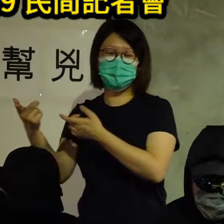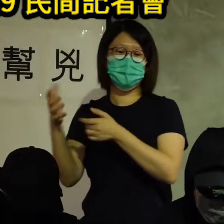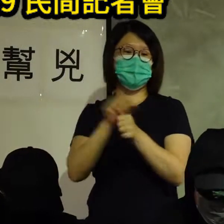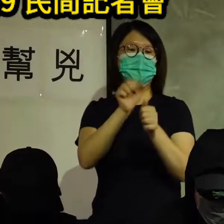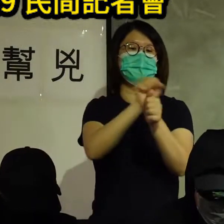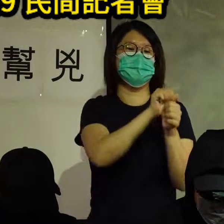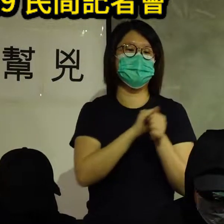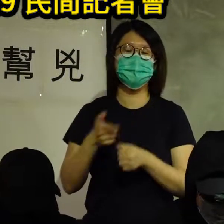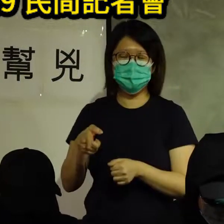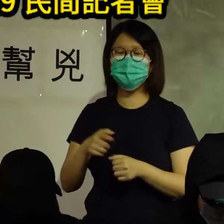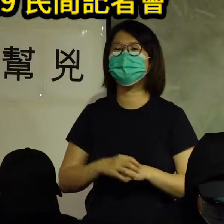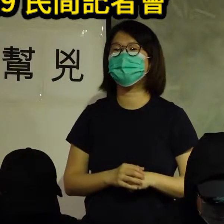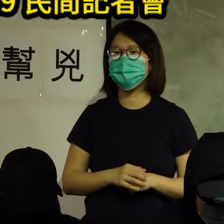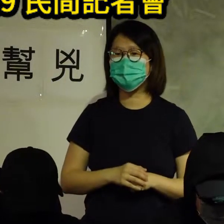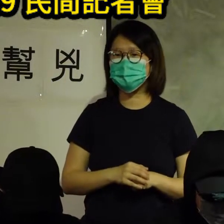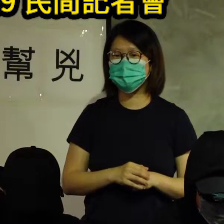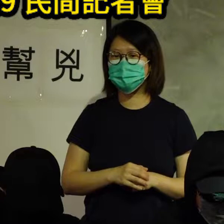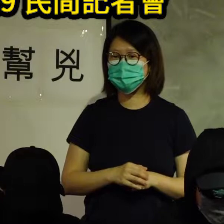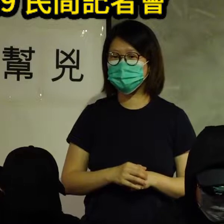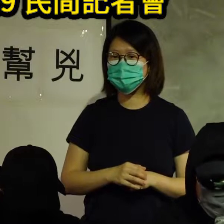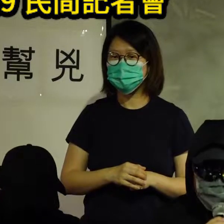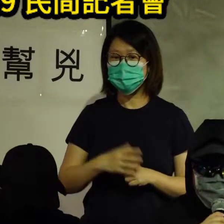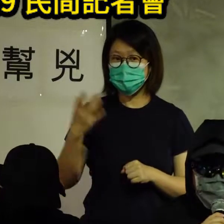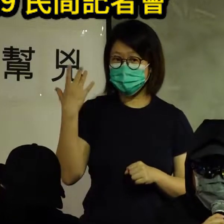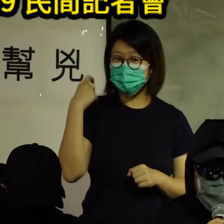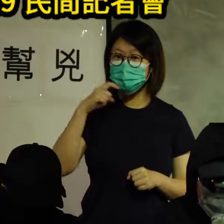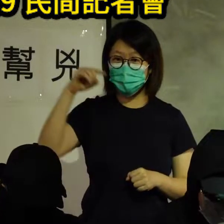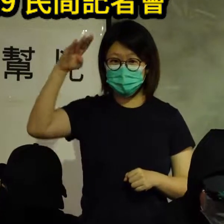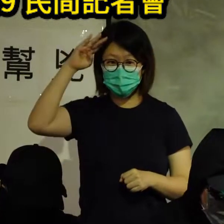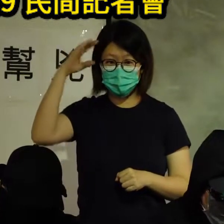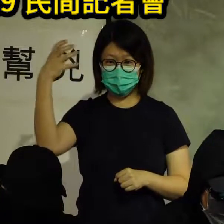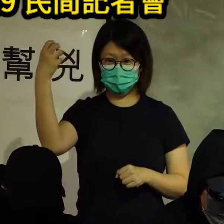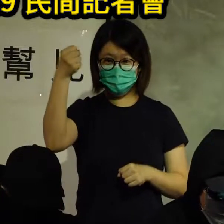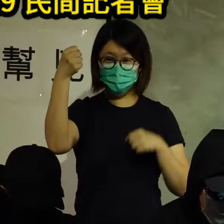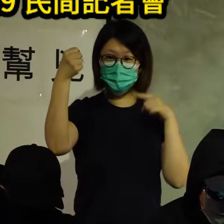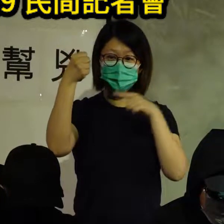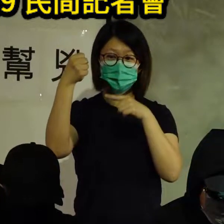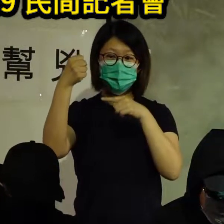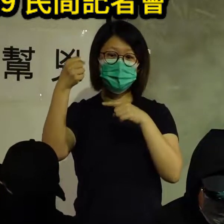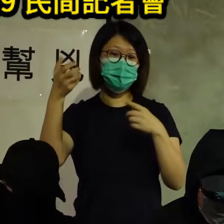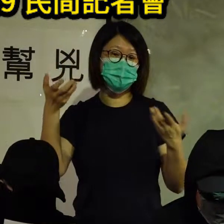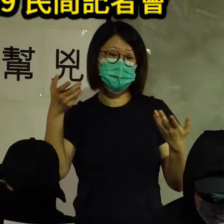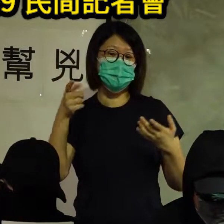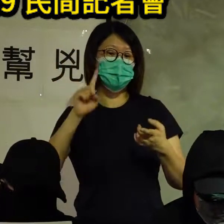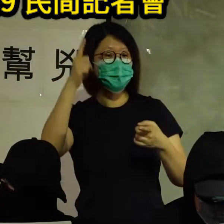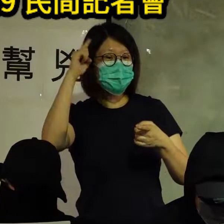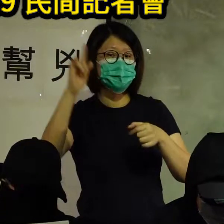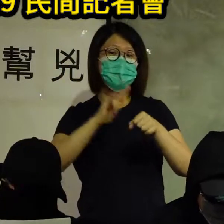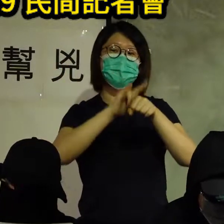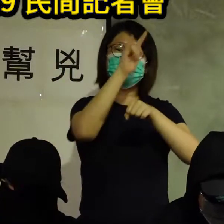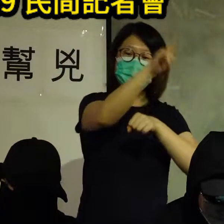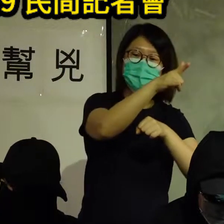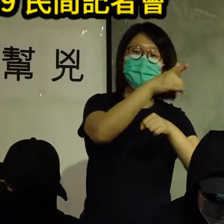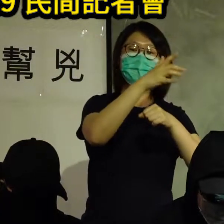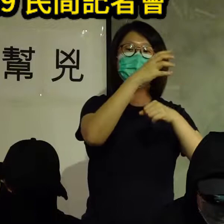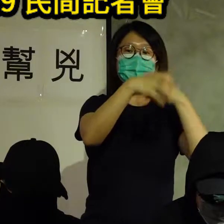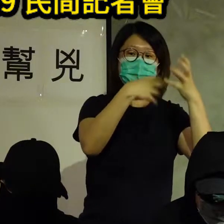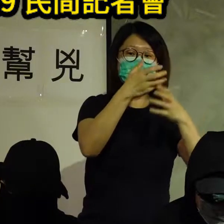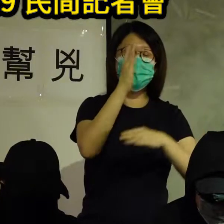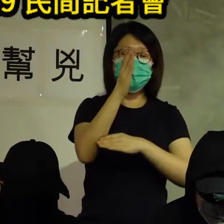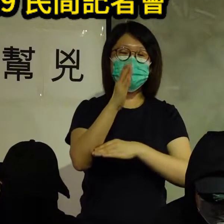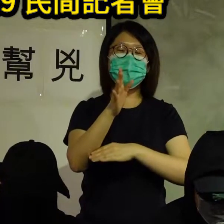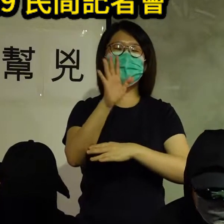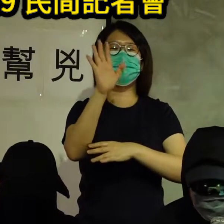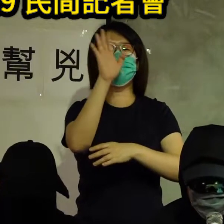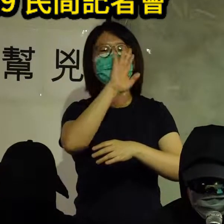施條例檢控早前爆炸品案被告若此話成真將